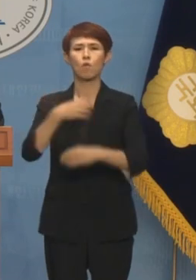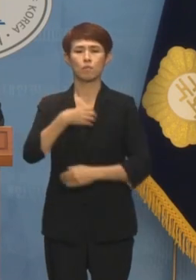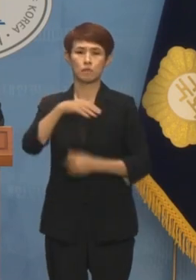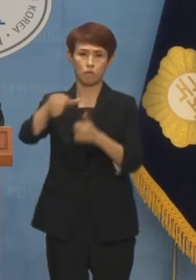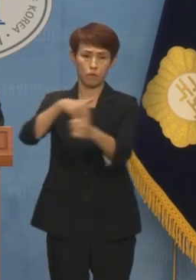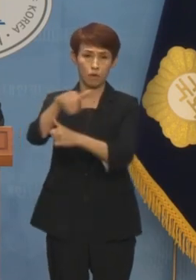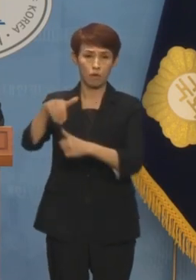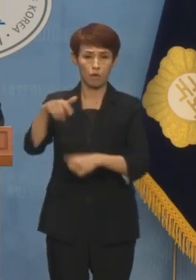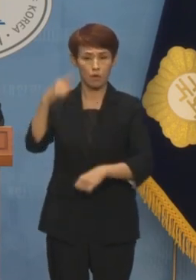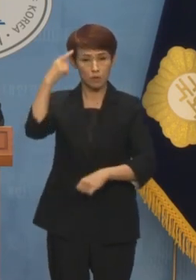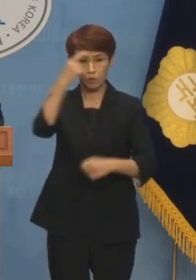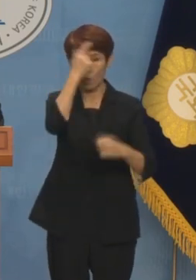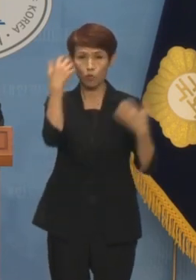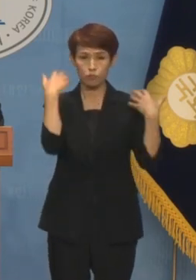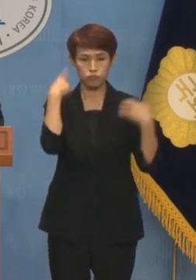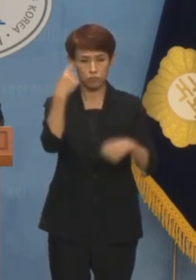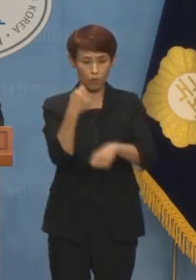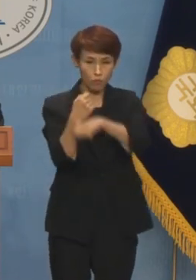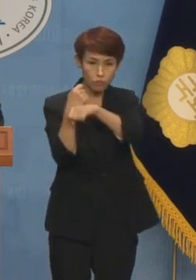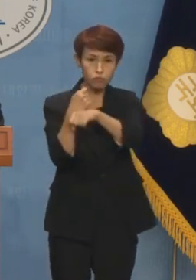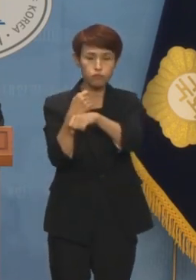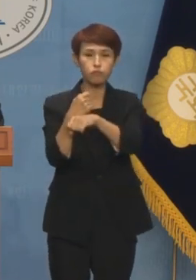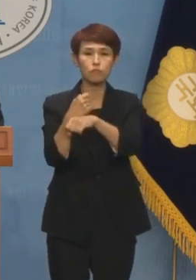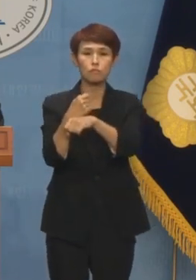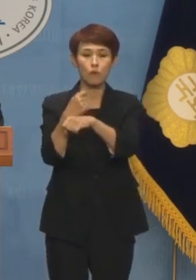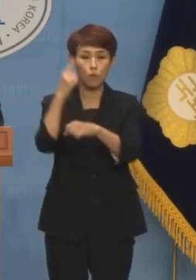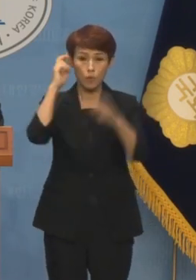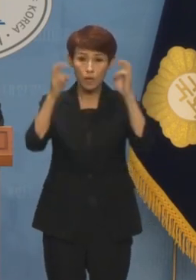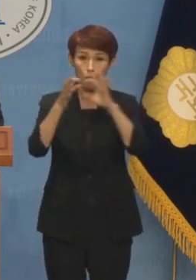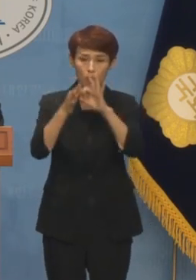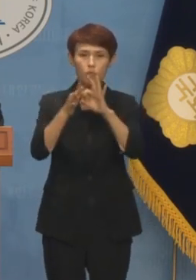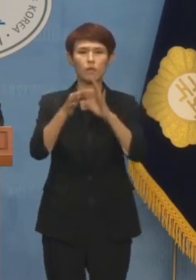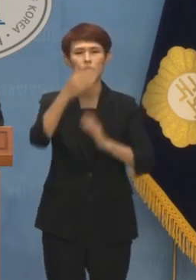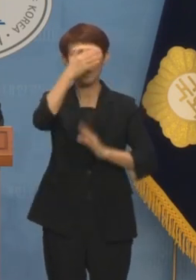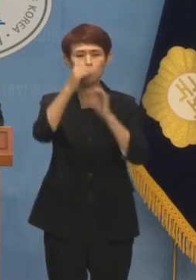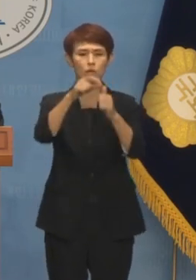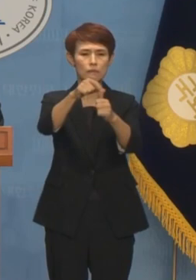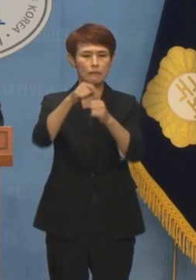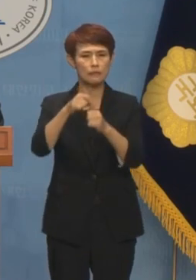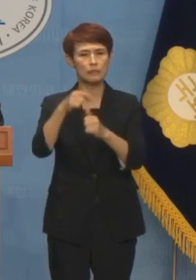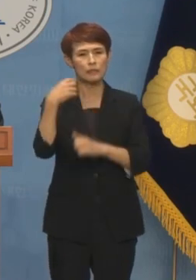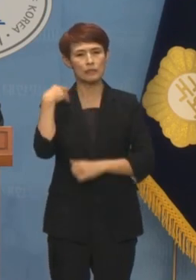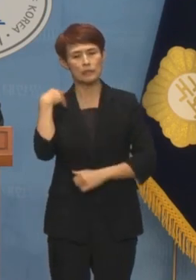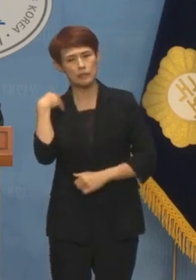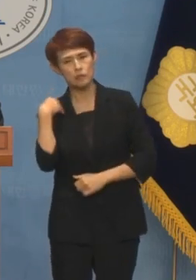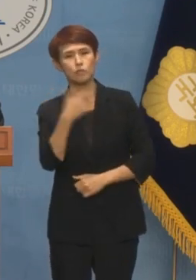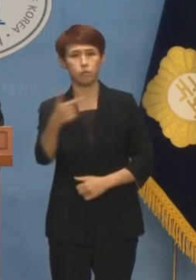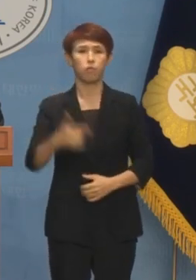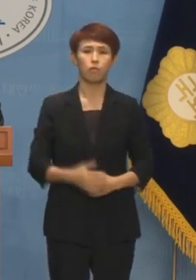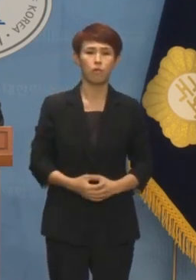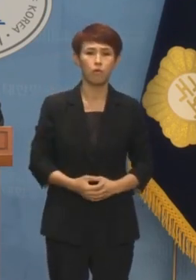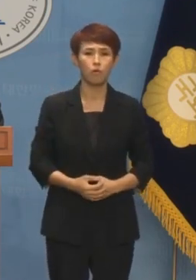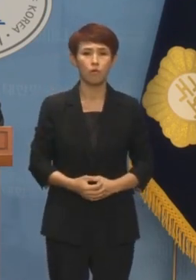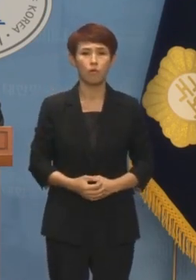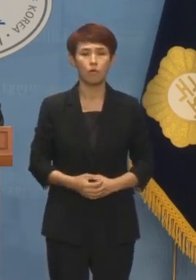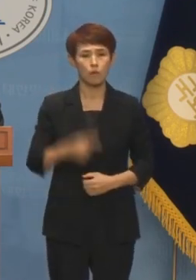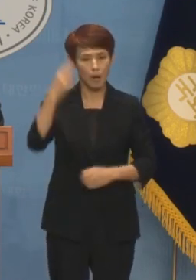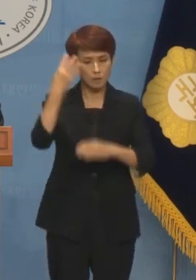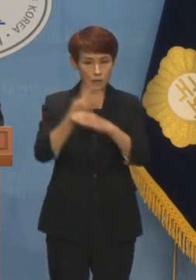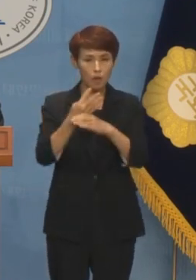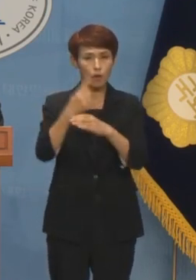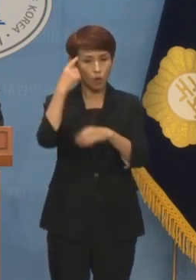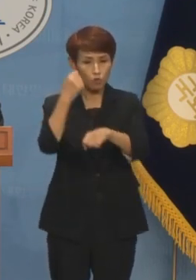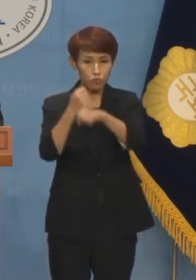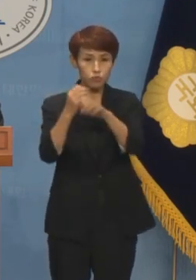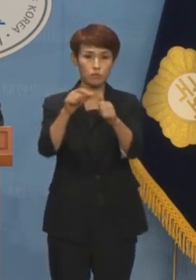정부 R&D 수행 기업은 예산 삭감으로 인해 청년 연구자 의무 채용에 부담을 느끼고 있고 박사 후 연구원 채용